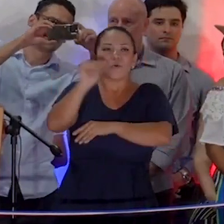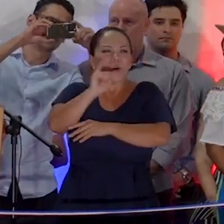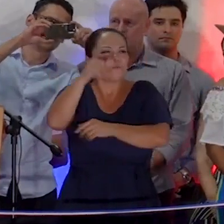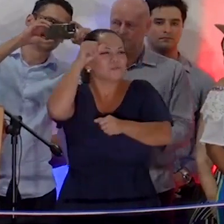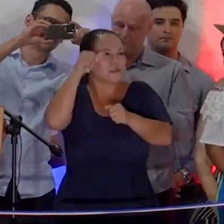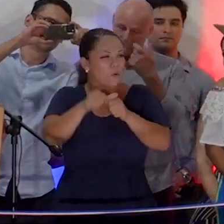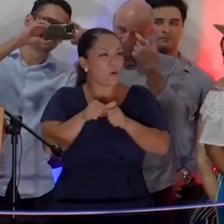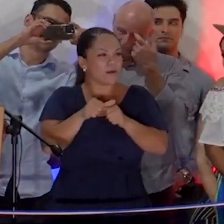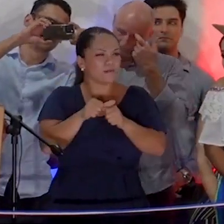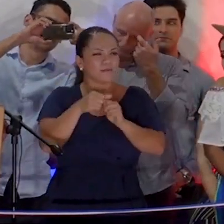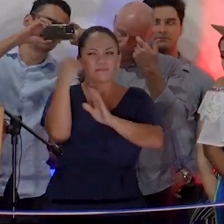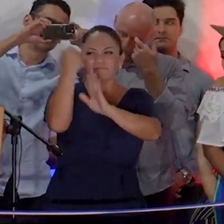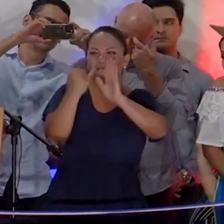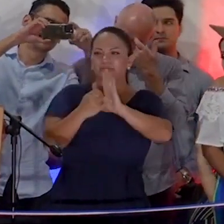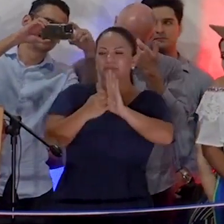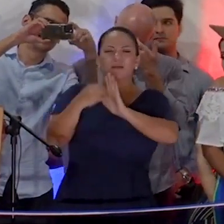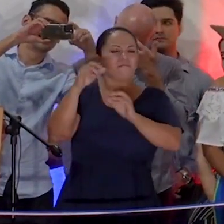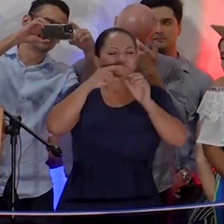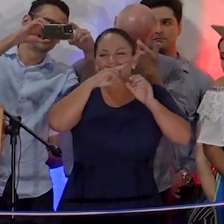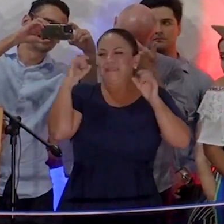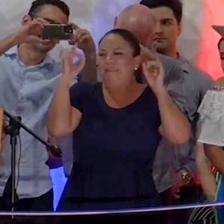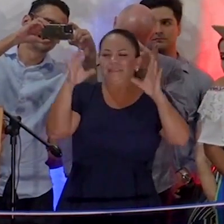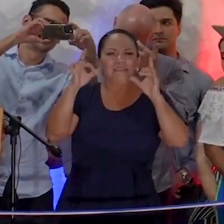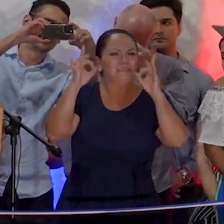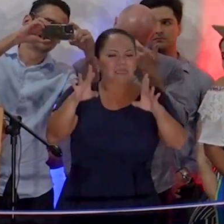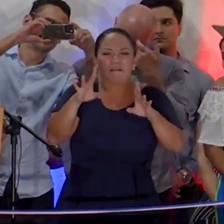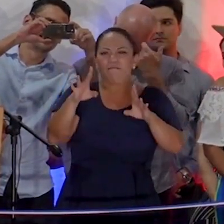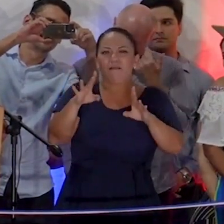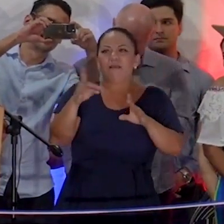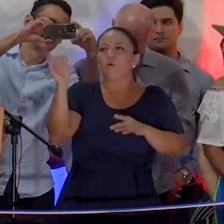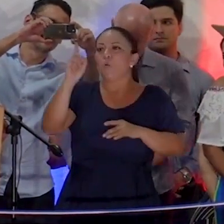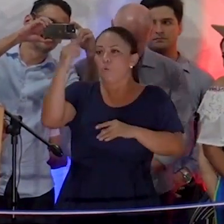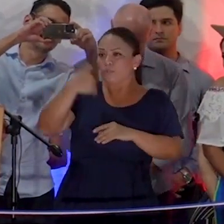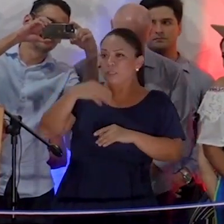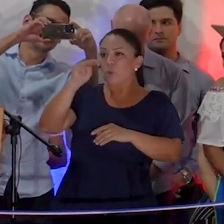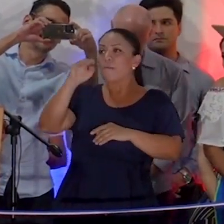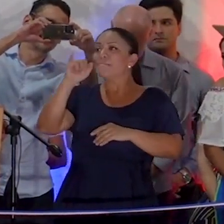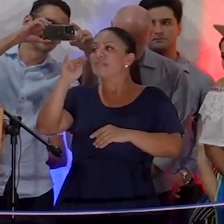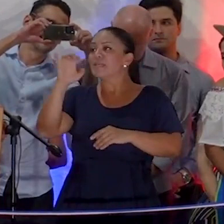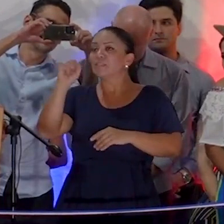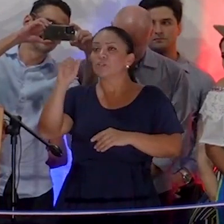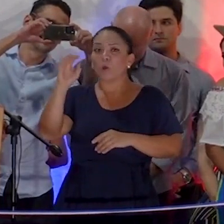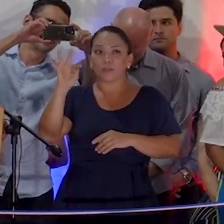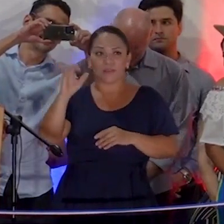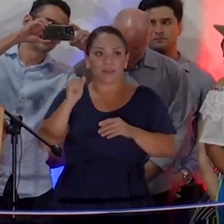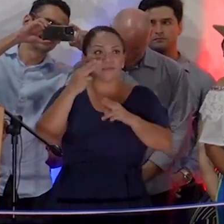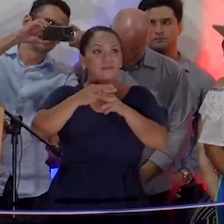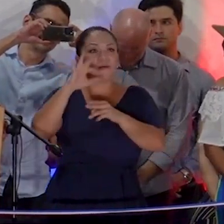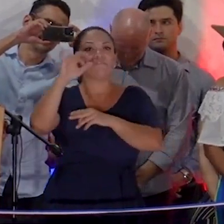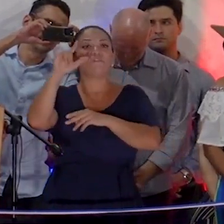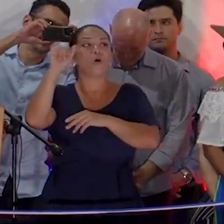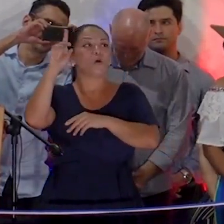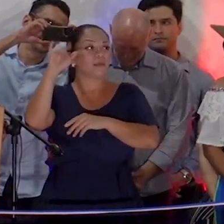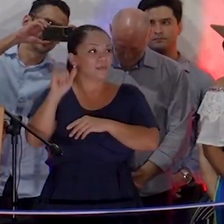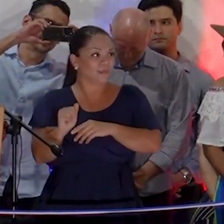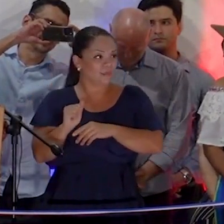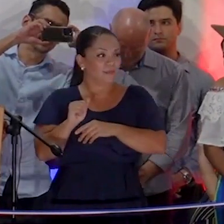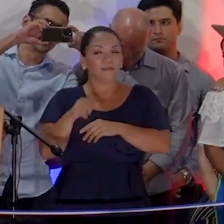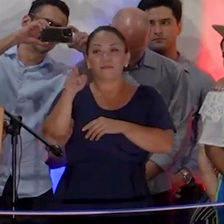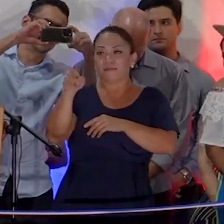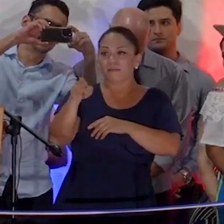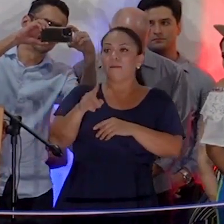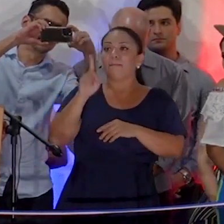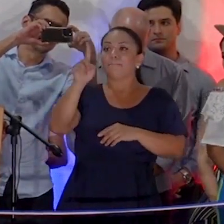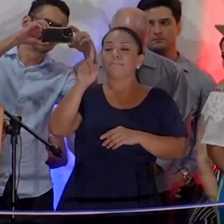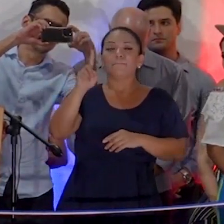que horrorizaron al mundo de un señor en Minnesota que se llamaba Floyd, donde un